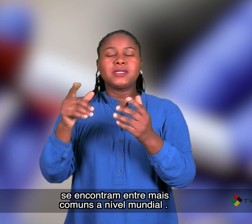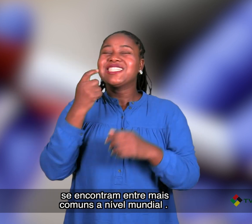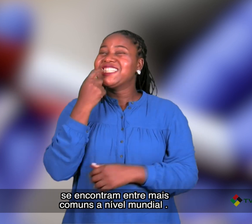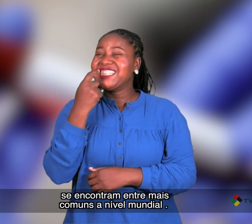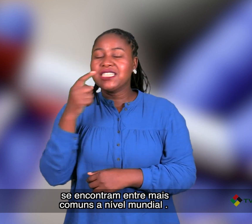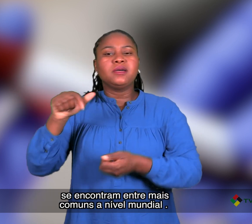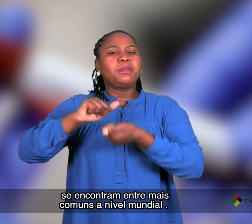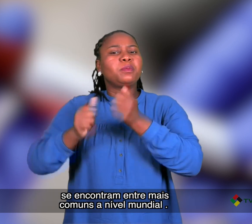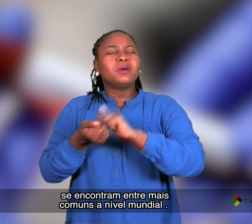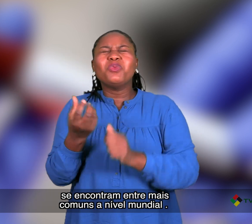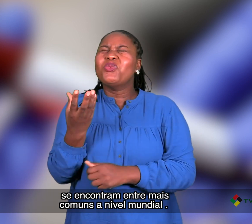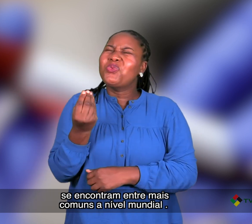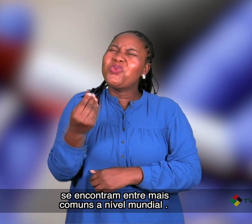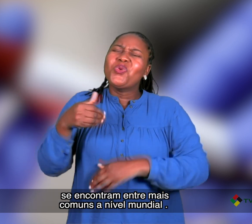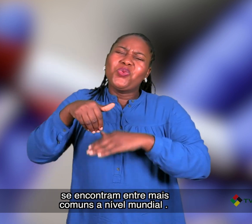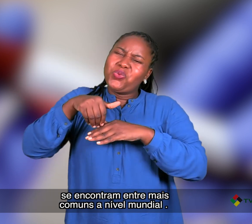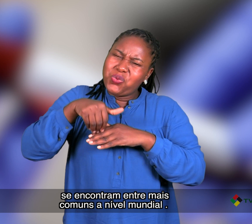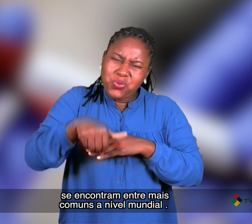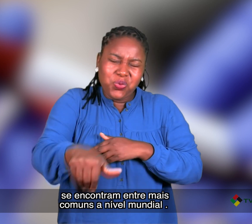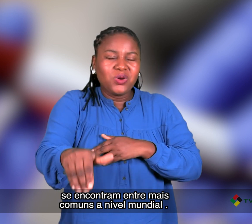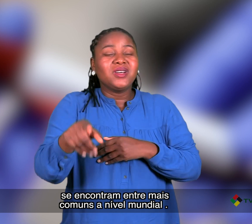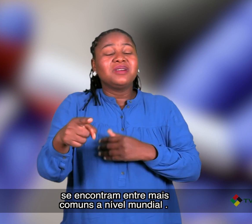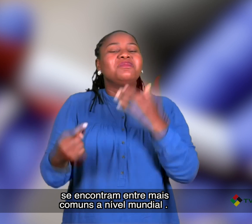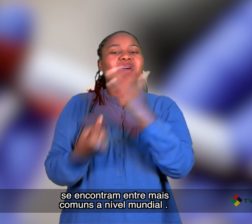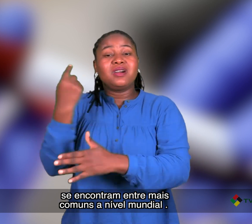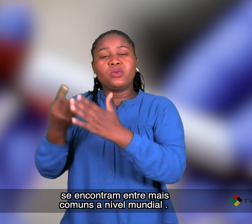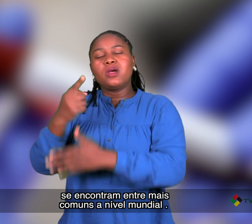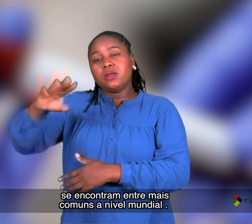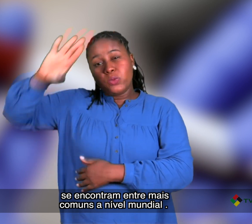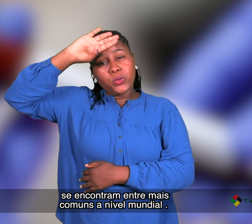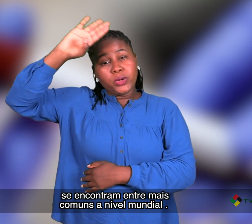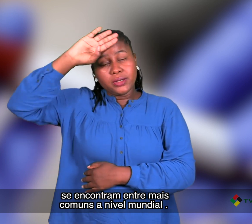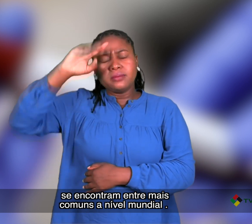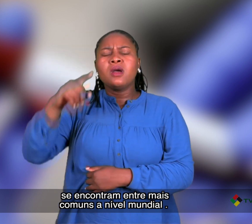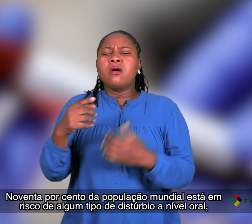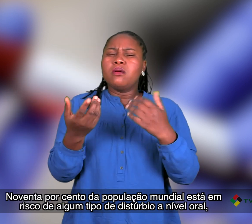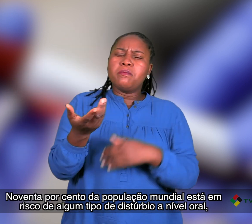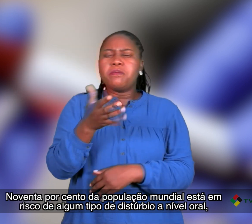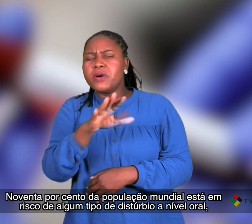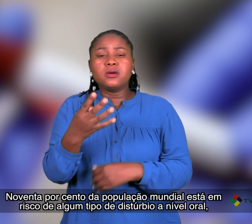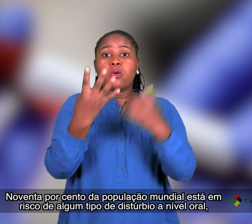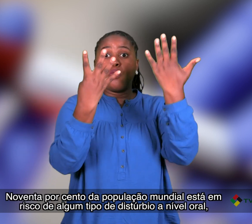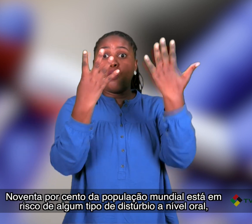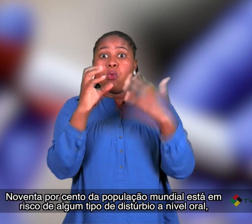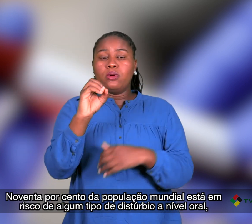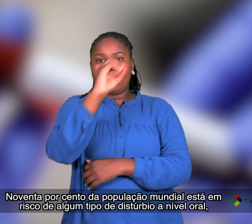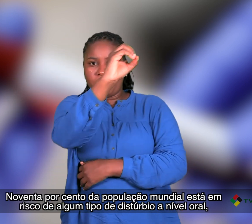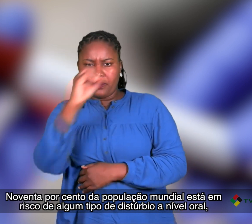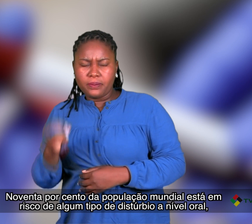encontram entre as doenças crónicas mais comuns a nível mundial. 90% da população mundial está em